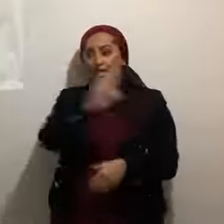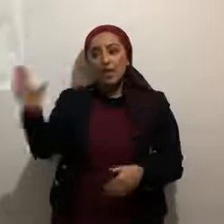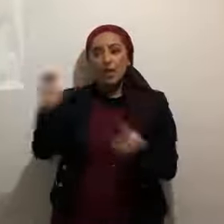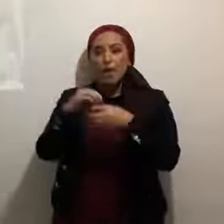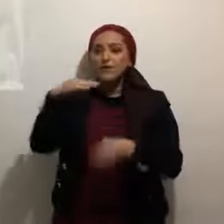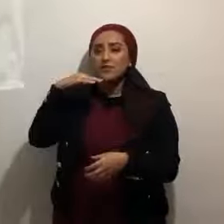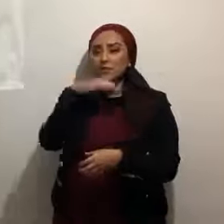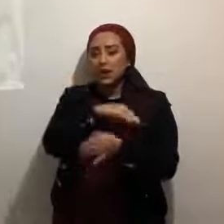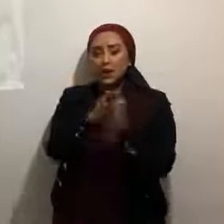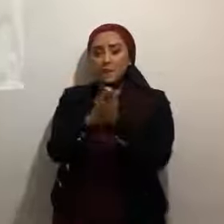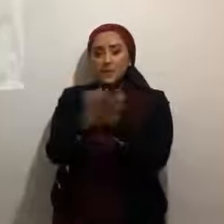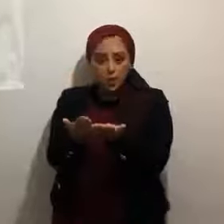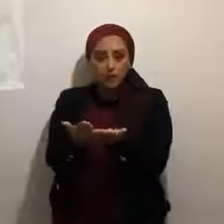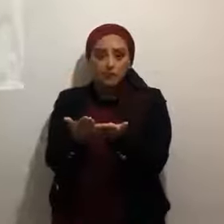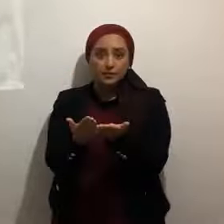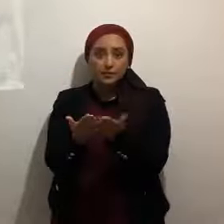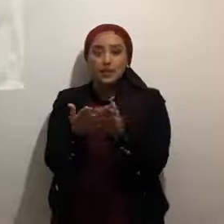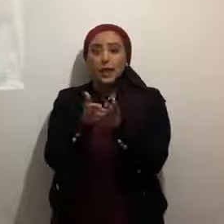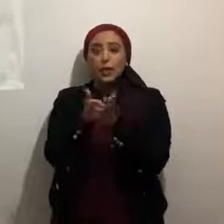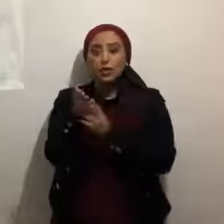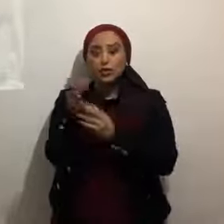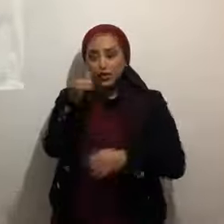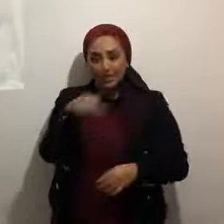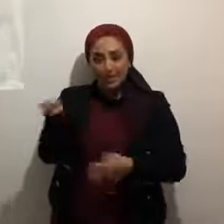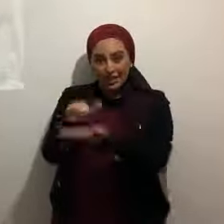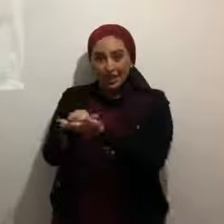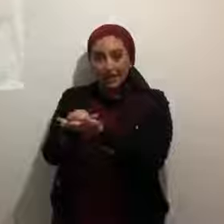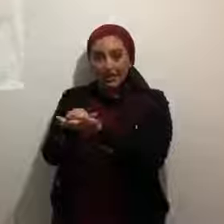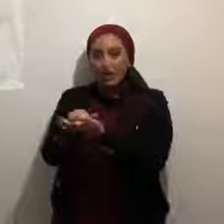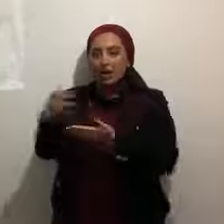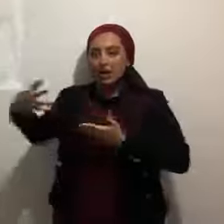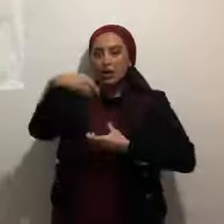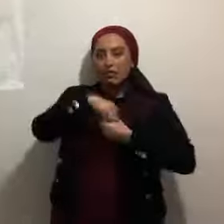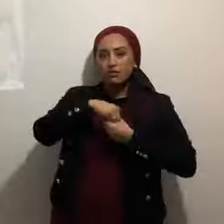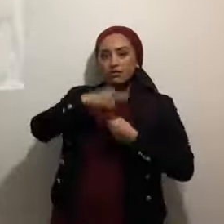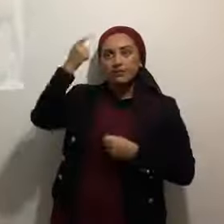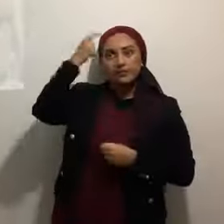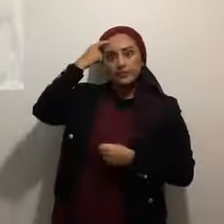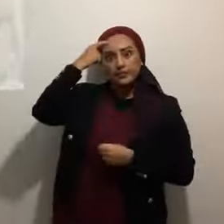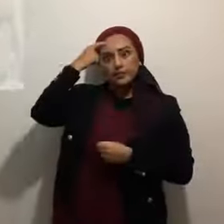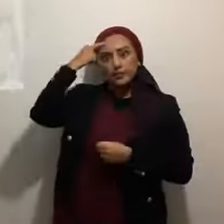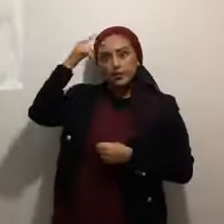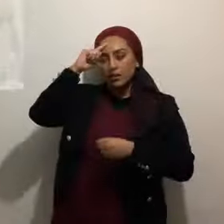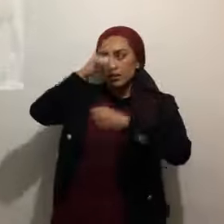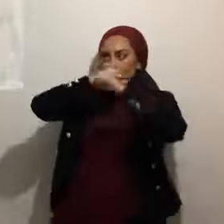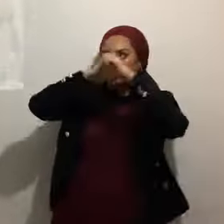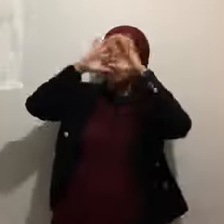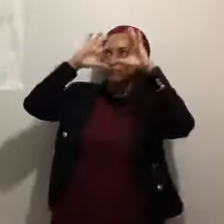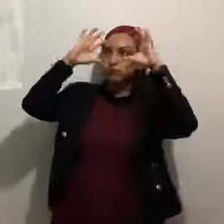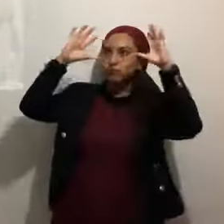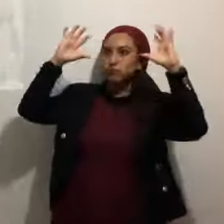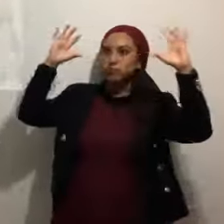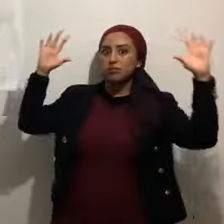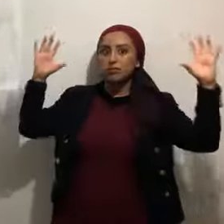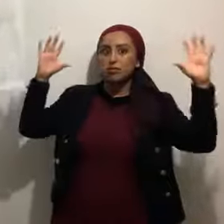libros, por medio de ellos, llenarte la mente, ocupar tu mente, tu alma, por medio